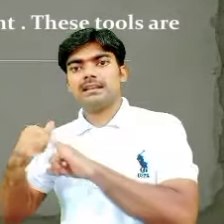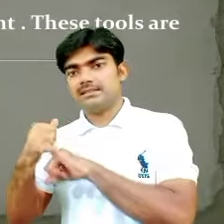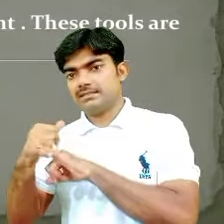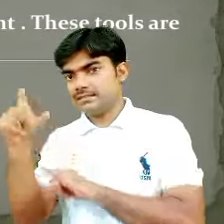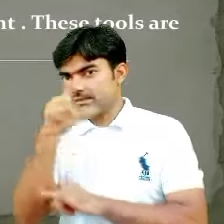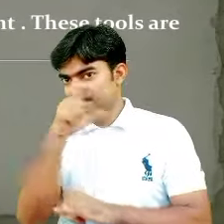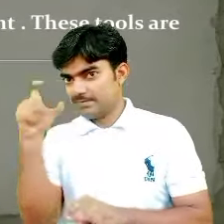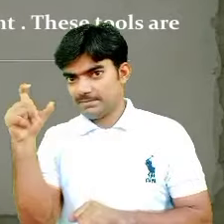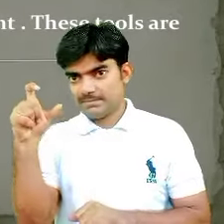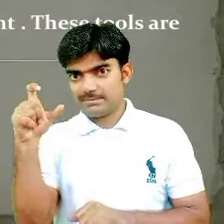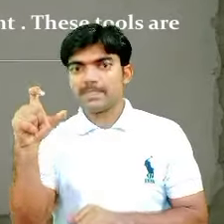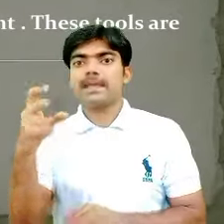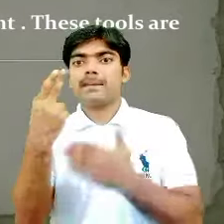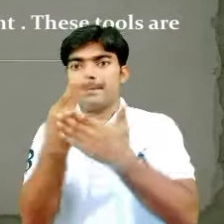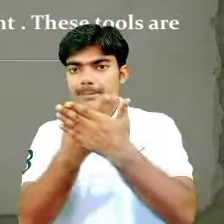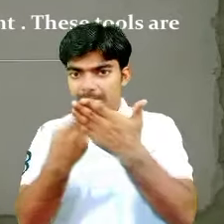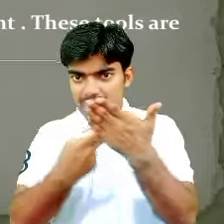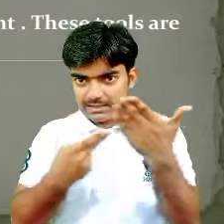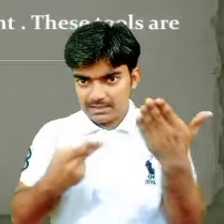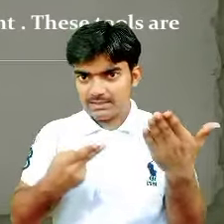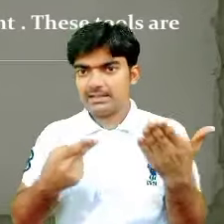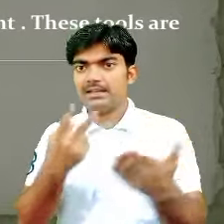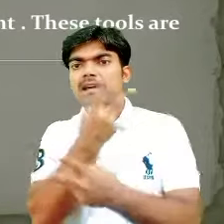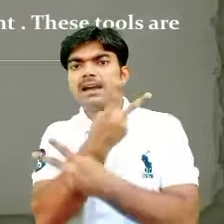Color Box आदी